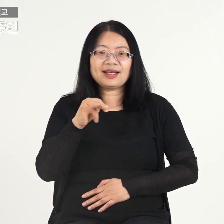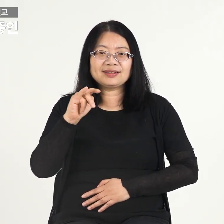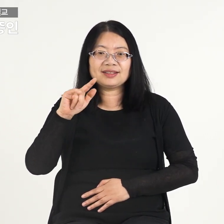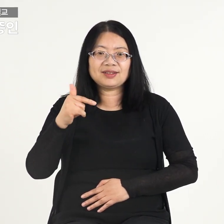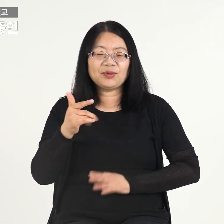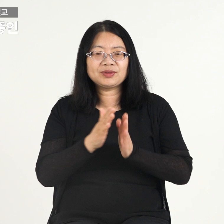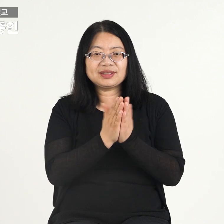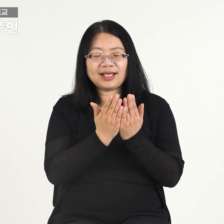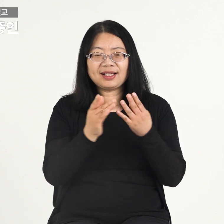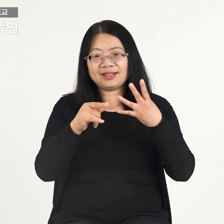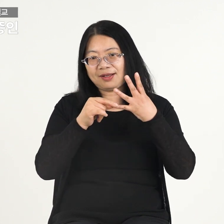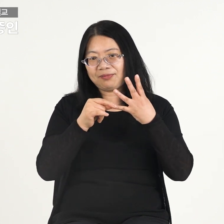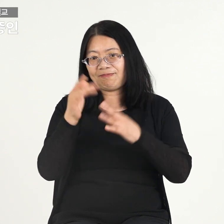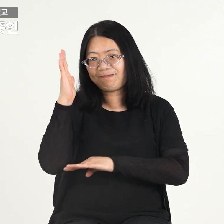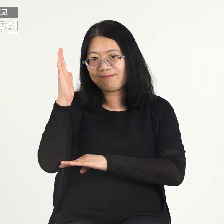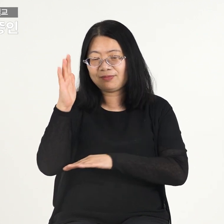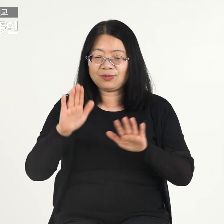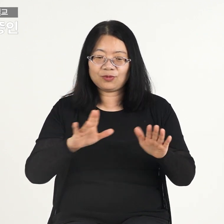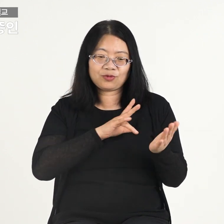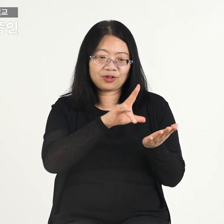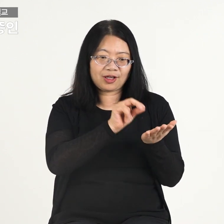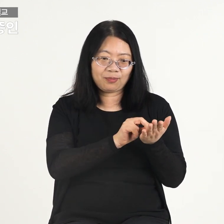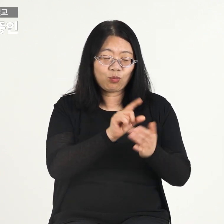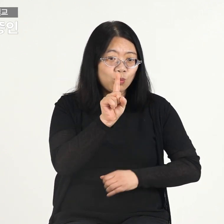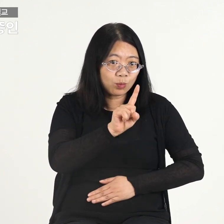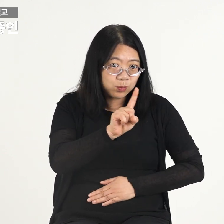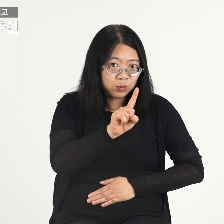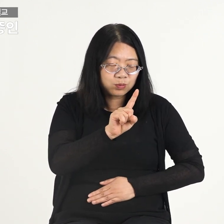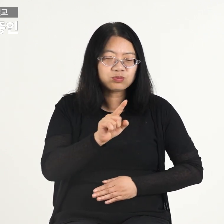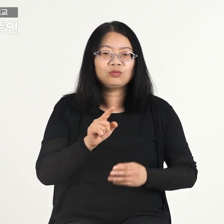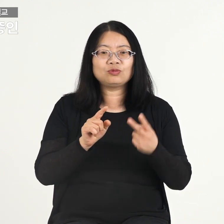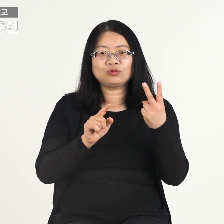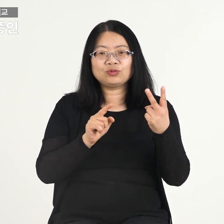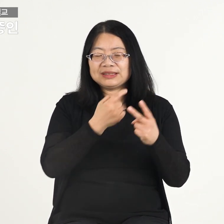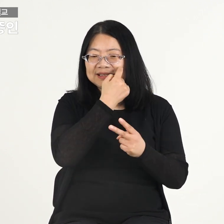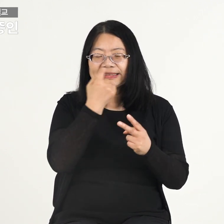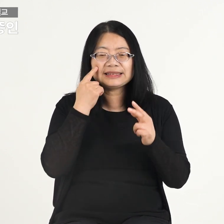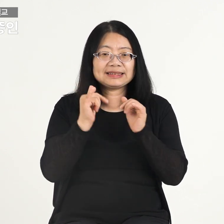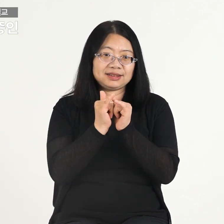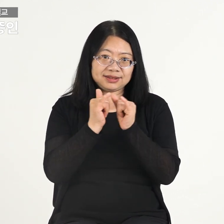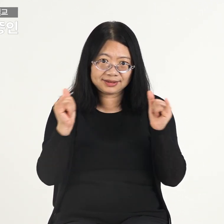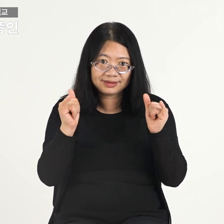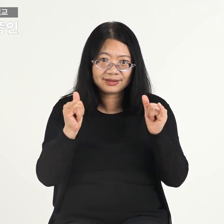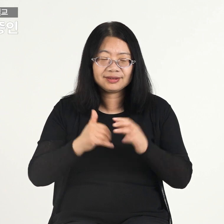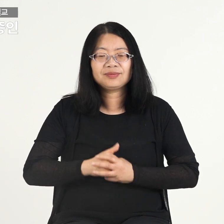제목이 두 증인입니다. 두 증인. 우선